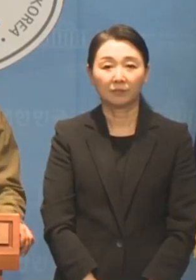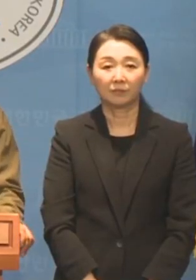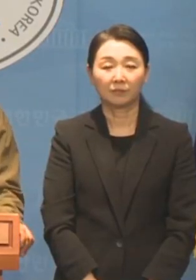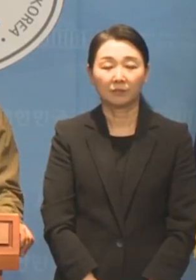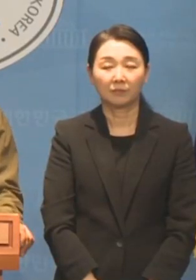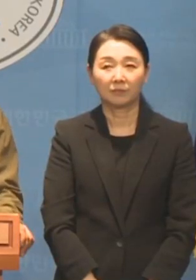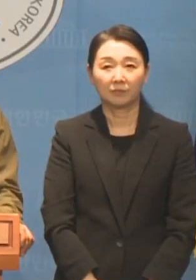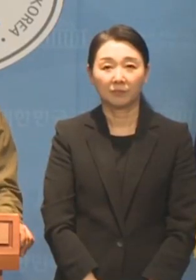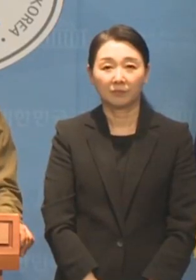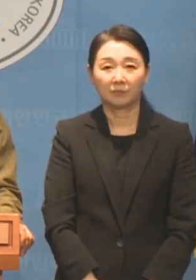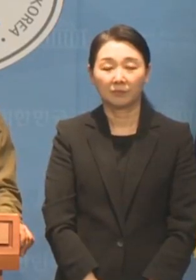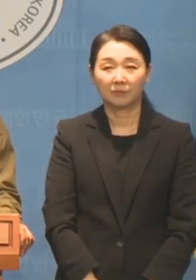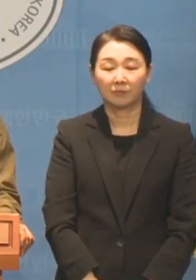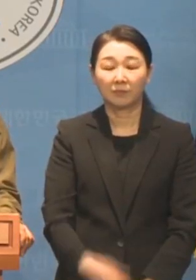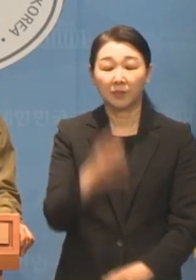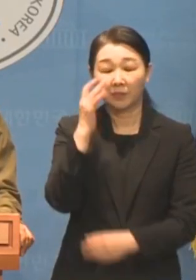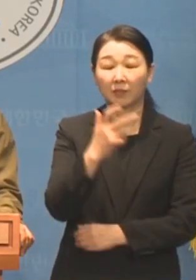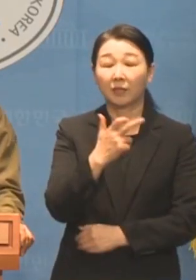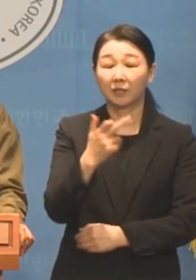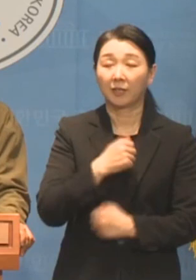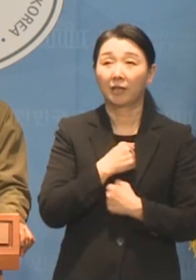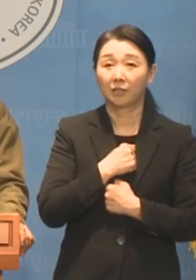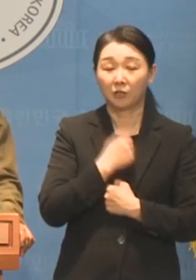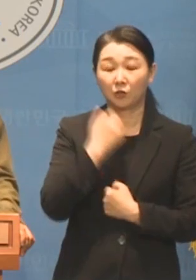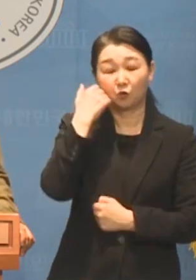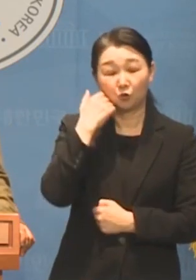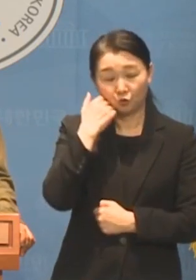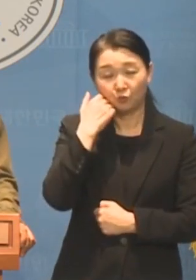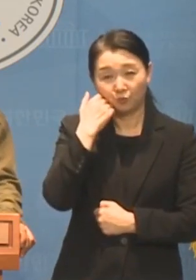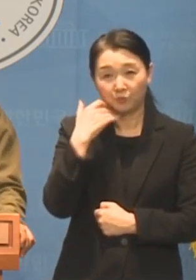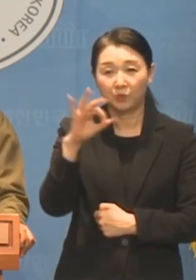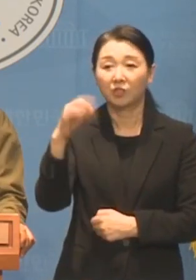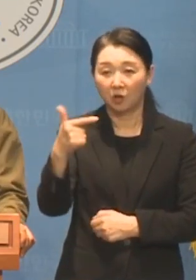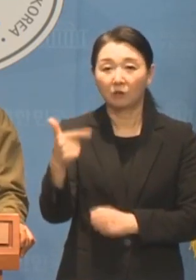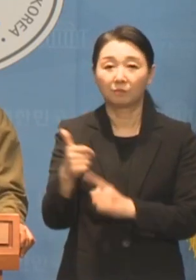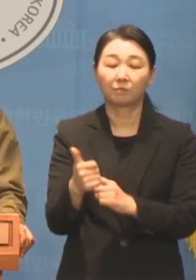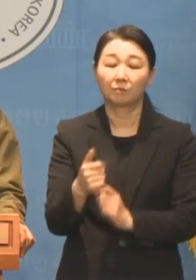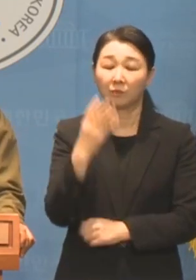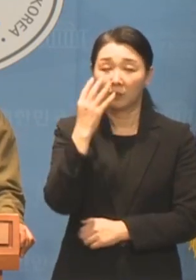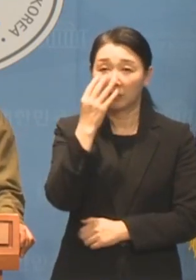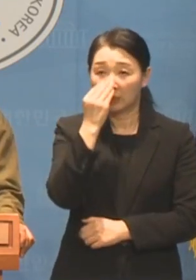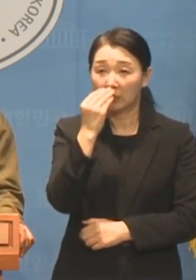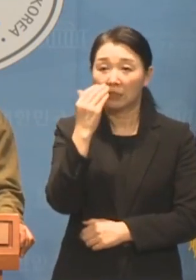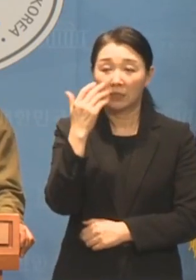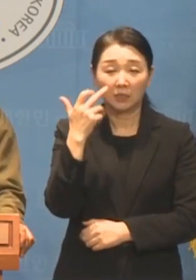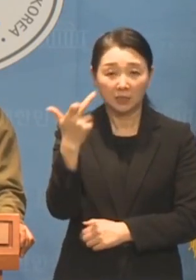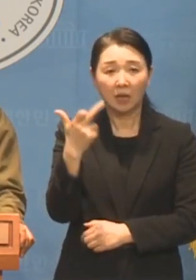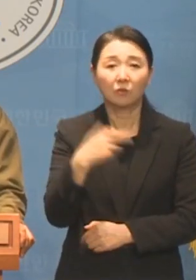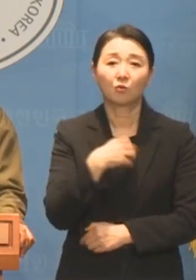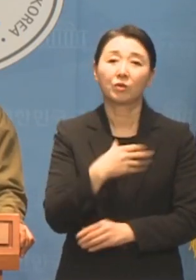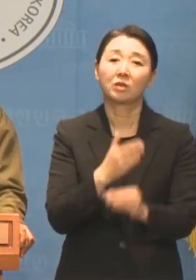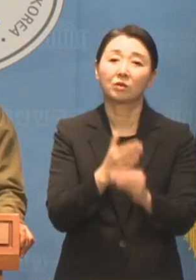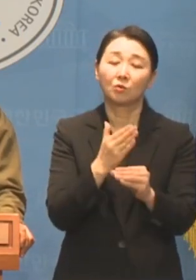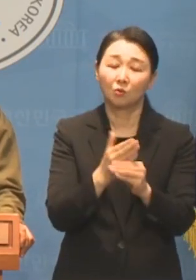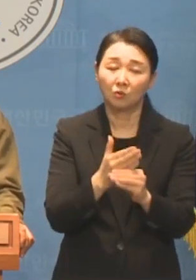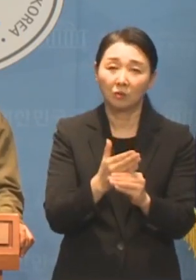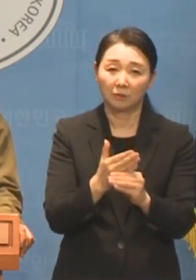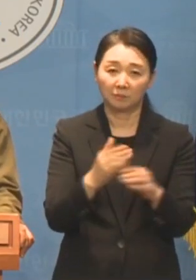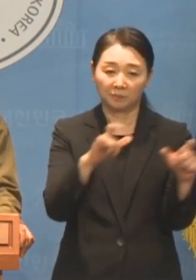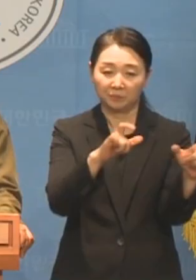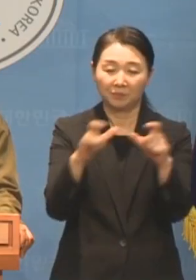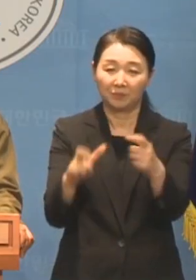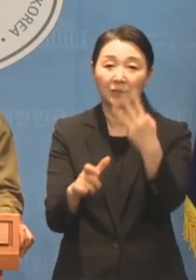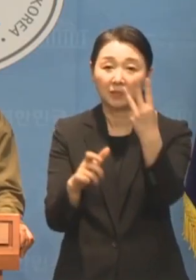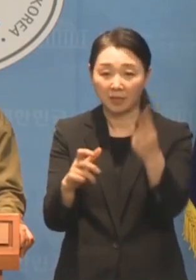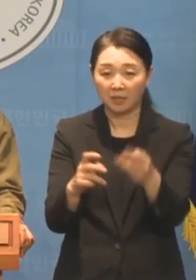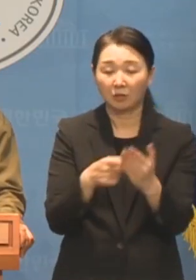네, 지리산 지키기 연석회의 집행위원 정정환입니다. 지리산은 위기에 놓였습니다. 각 3개의 시군에서